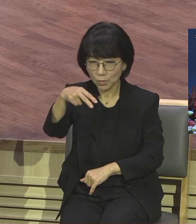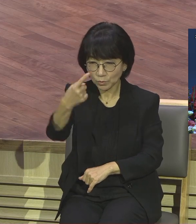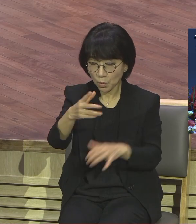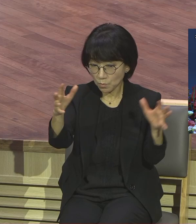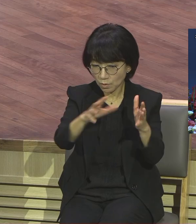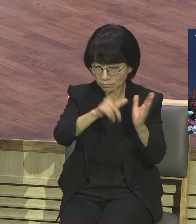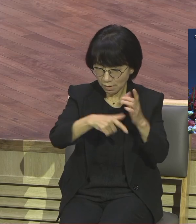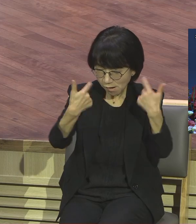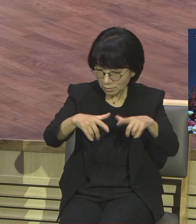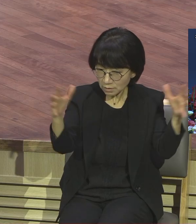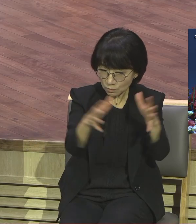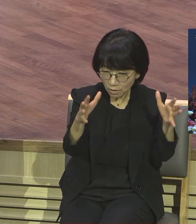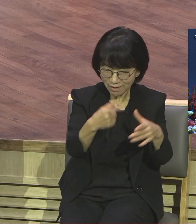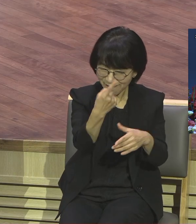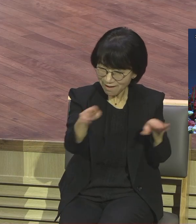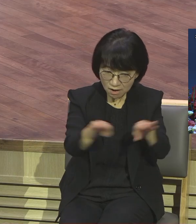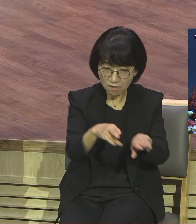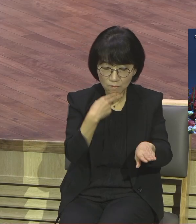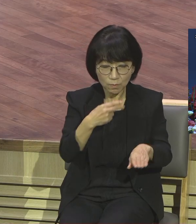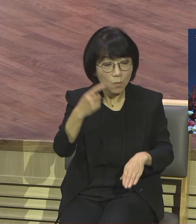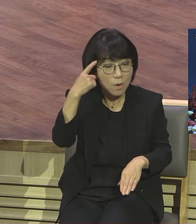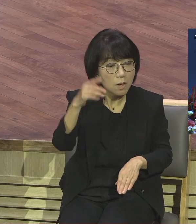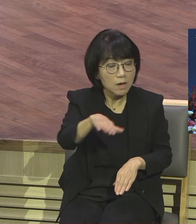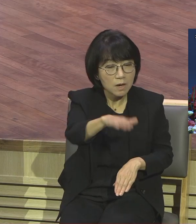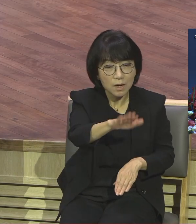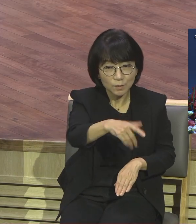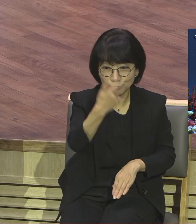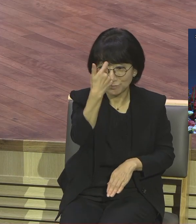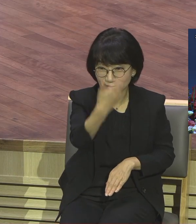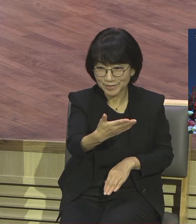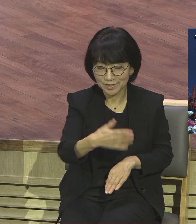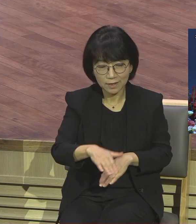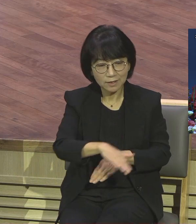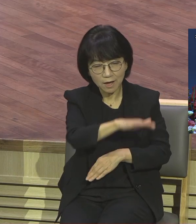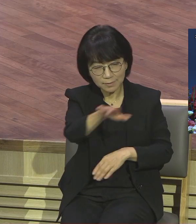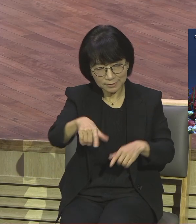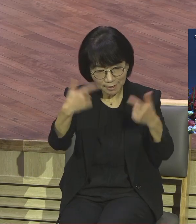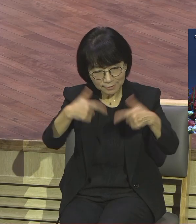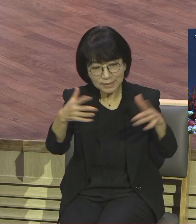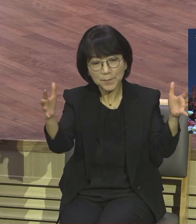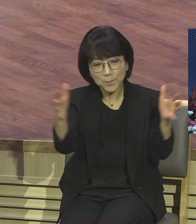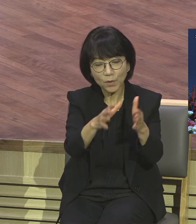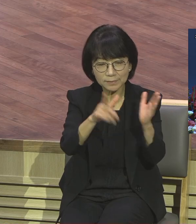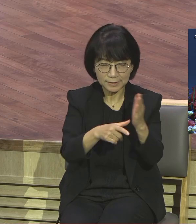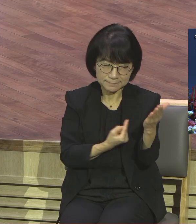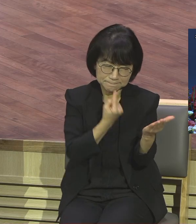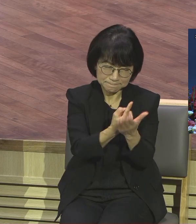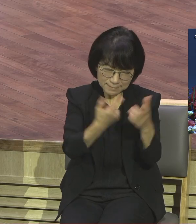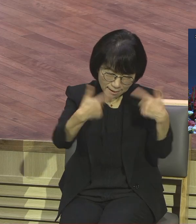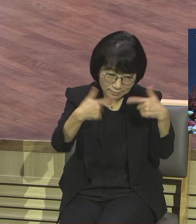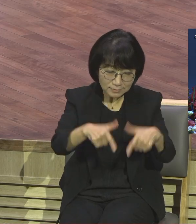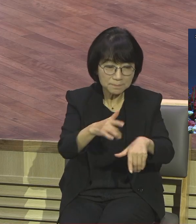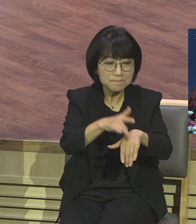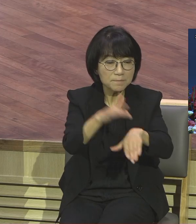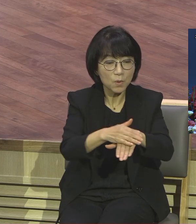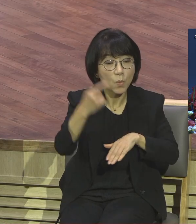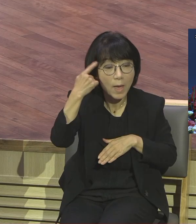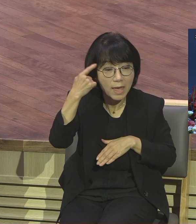않냐? 왜 그렇게 모임에 한 번도 빠지지 않습니까? 라고 물었어요. 질문했어요.